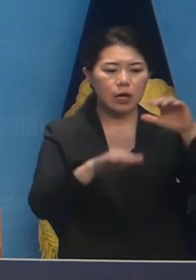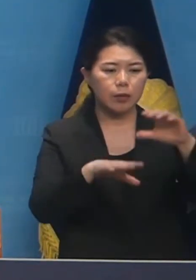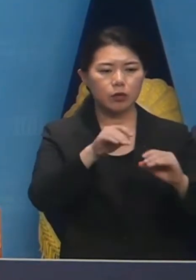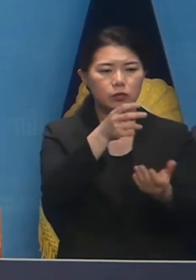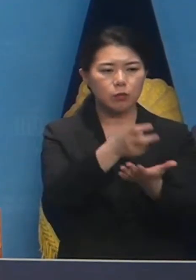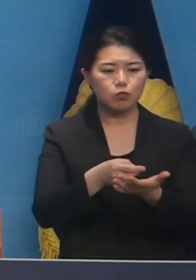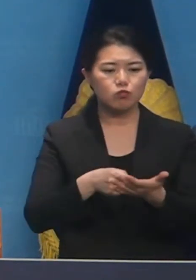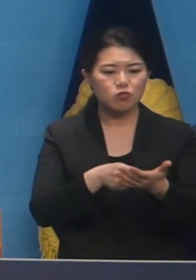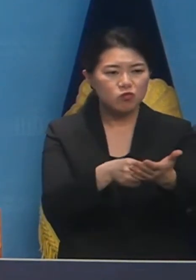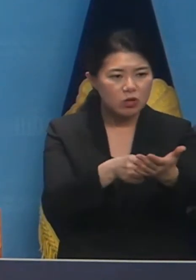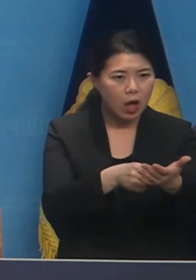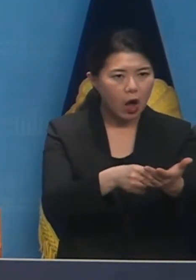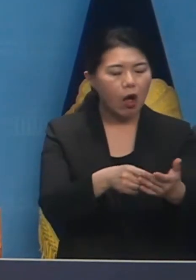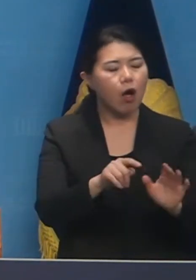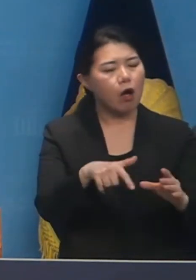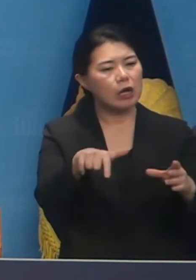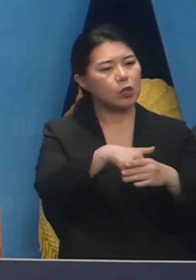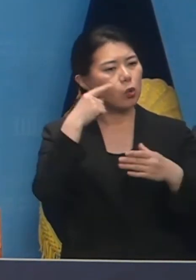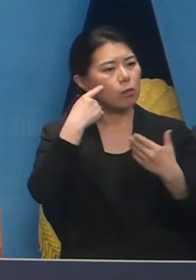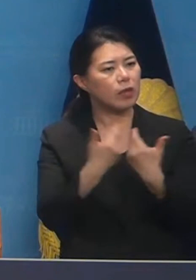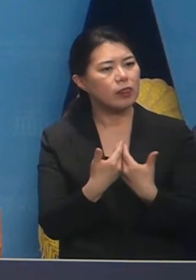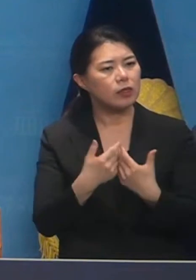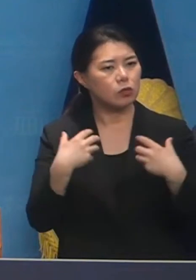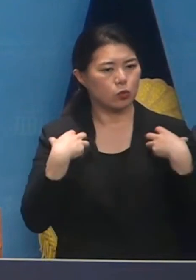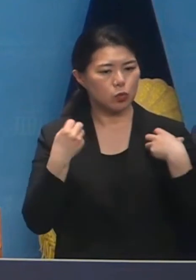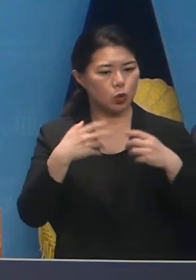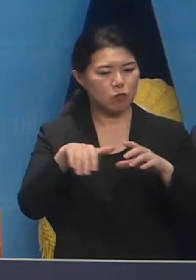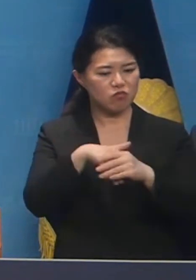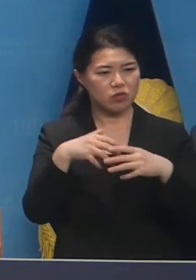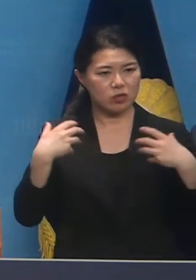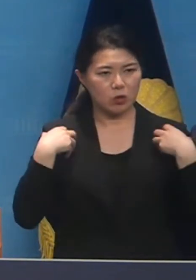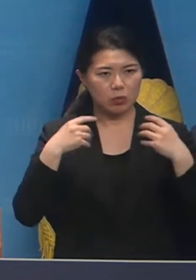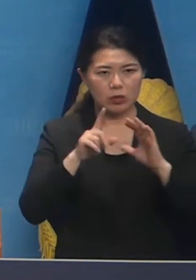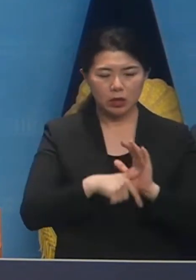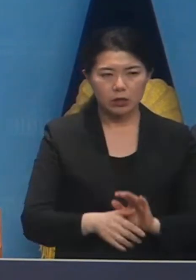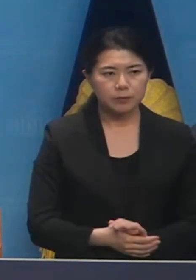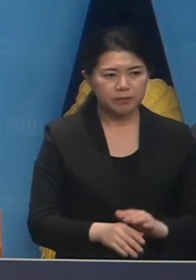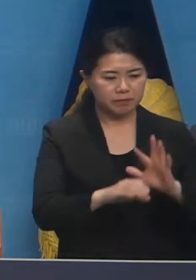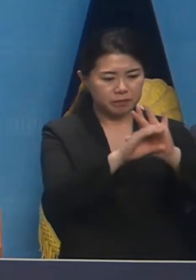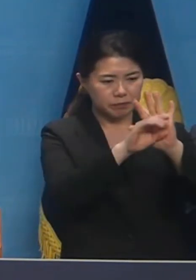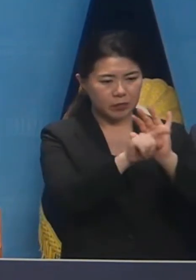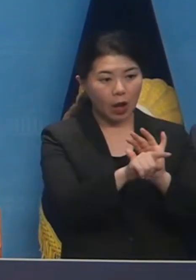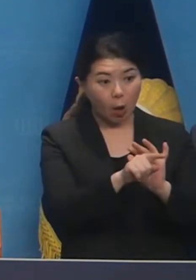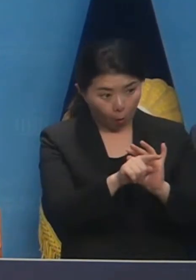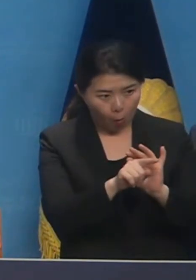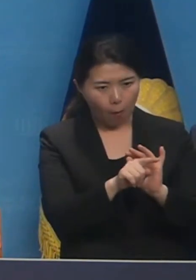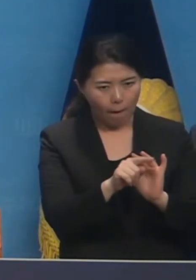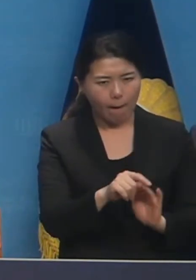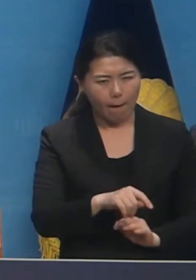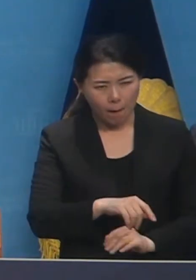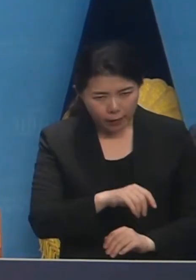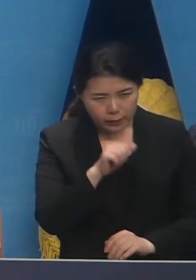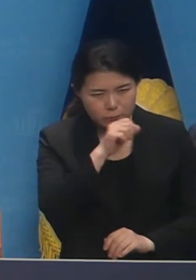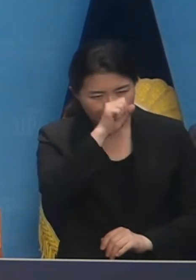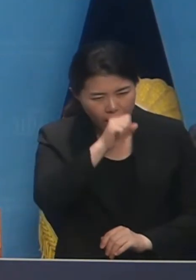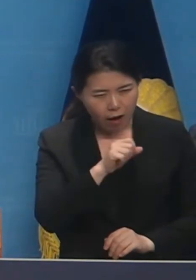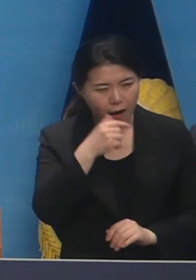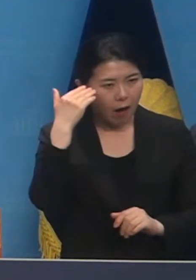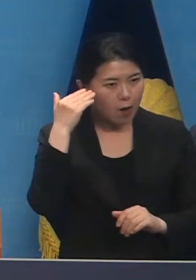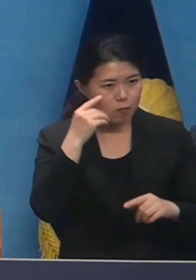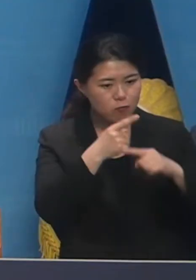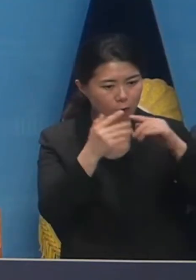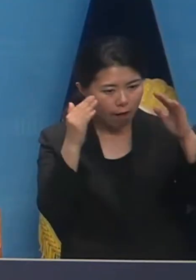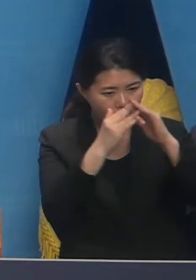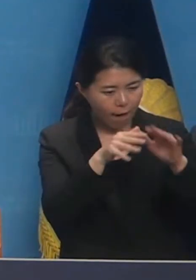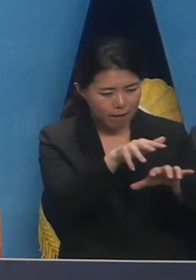차별금지법을 추진한 반기독교 정부와 문재인 정권 시기에는 코로나를 빌미로 한국교회에만 예배